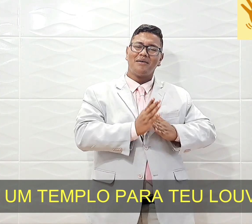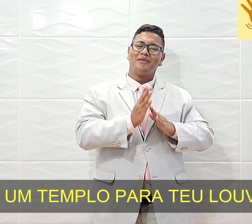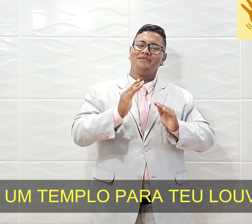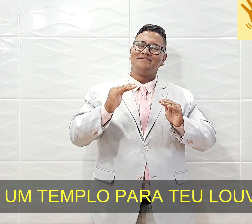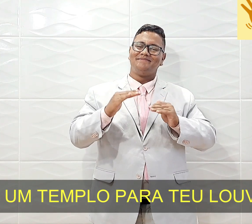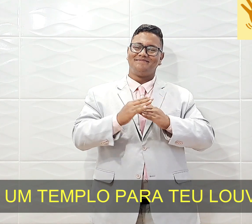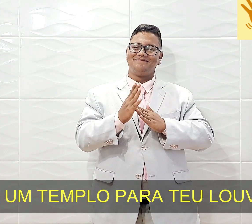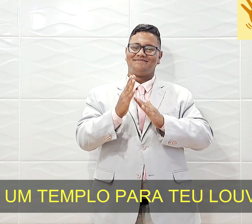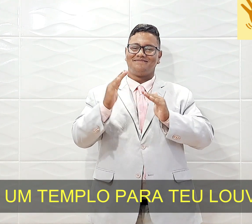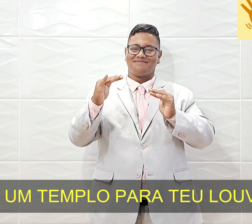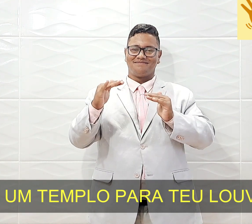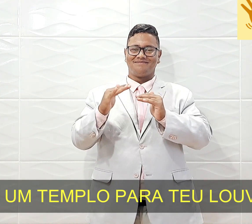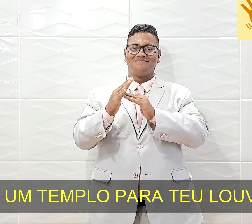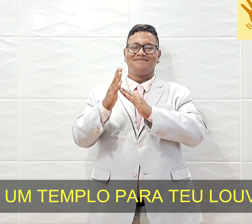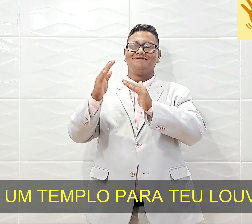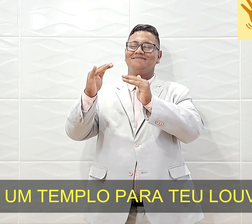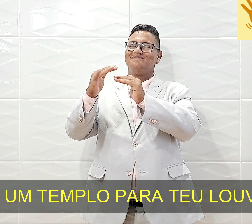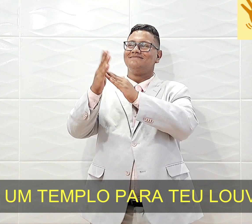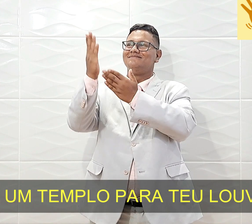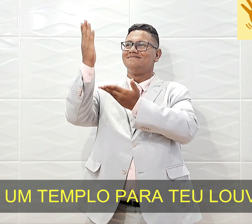Para teu louvor